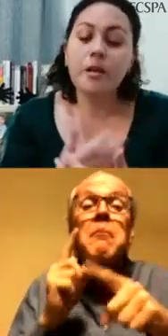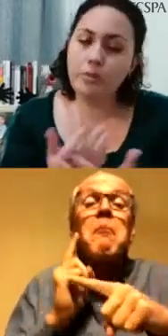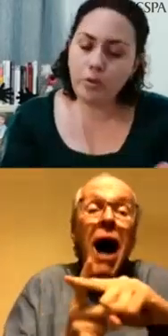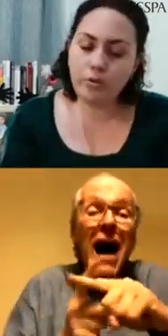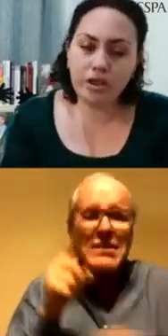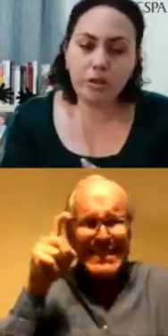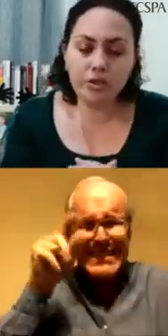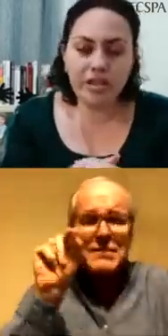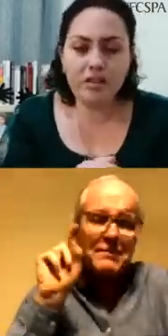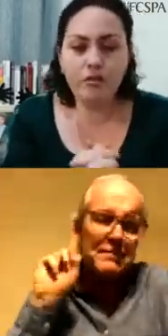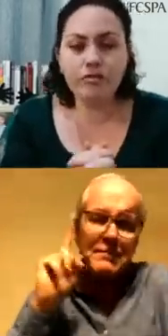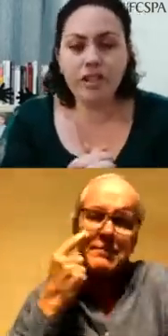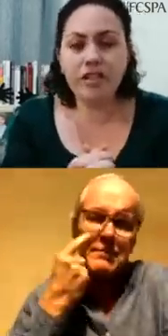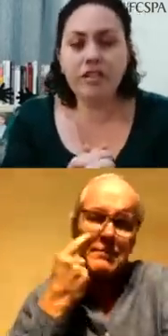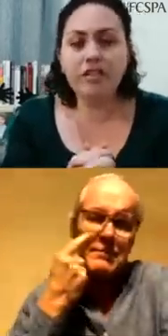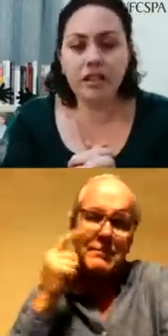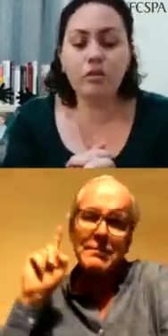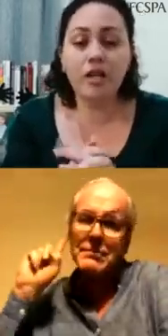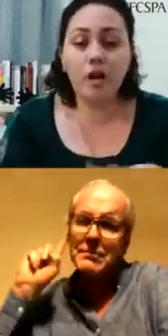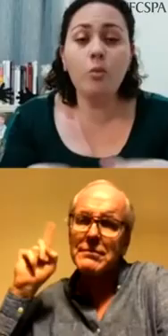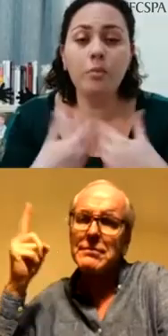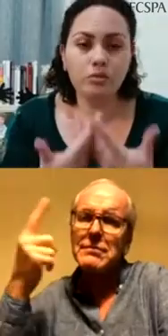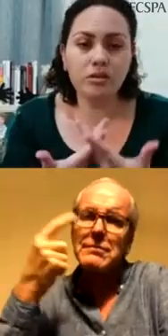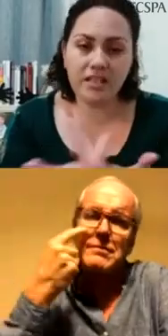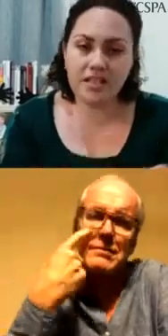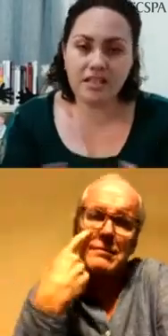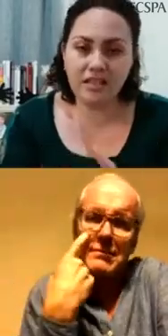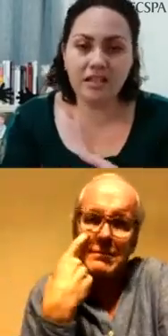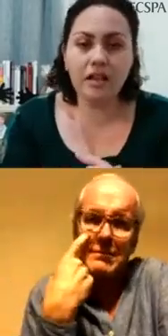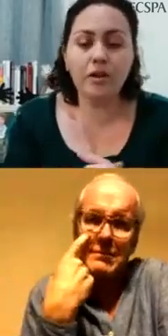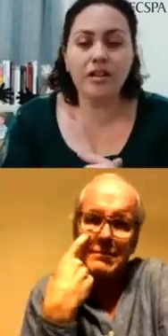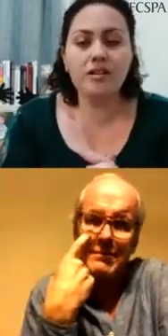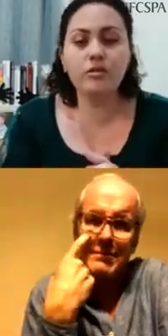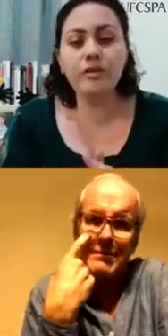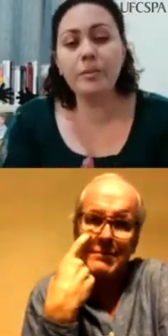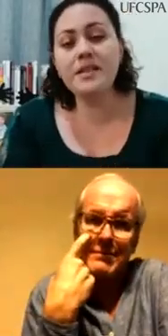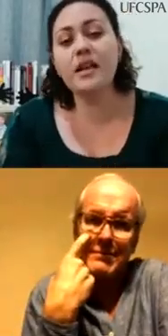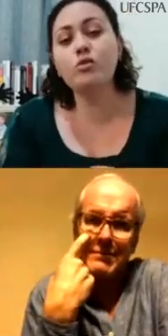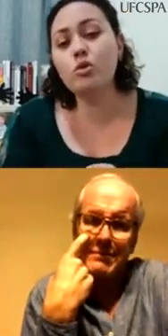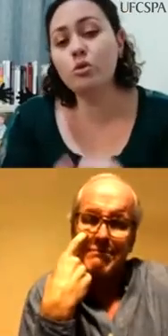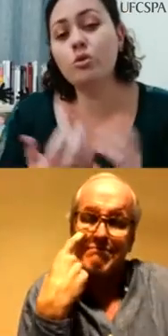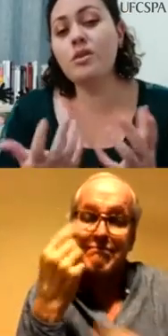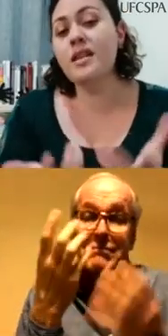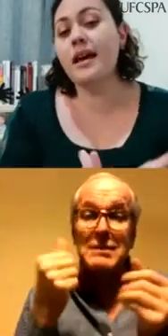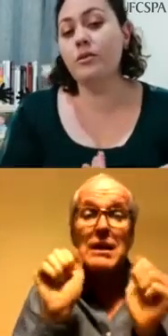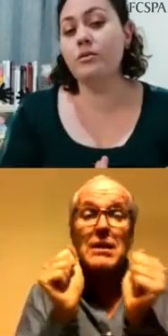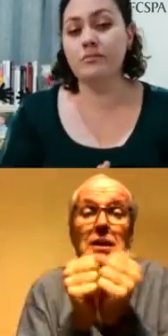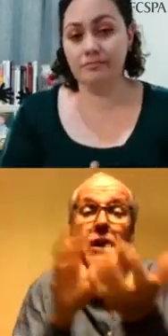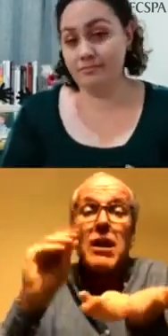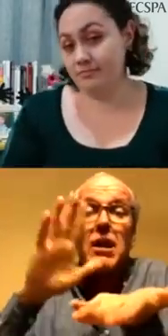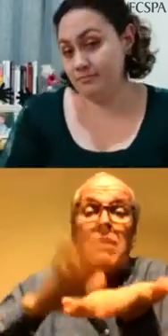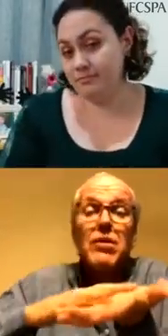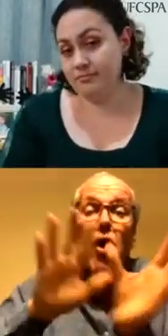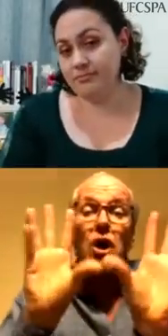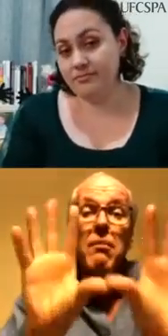cegueira por conta da comunicação via língua oral portuguesa, né? Agora, se tu vai pensar num surdo cego,